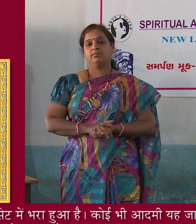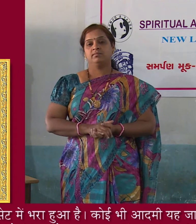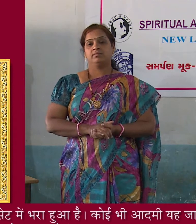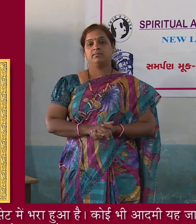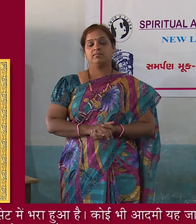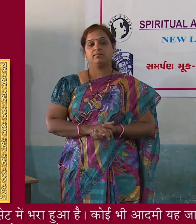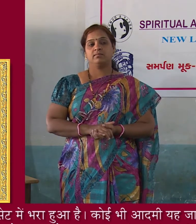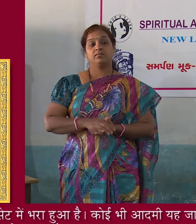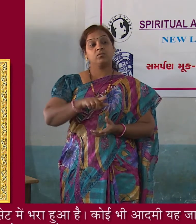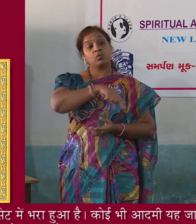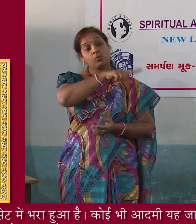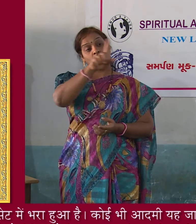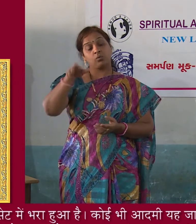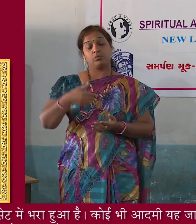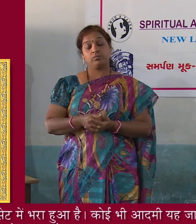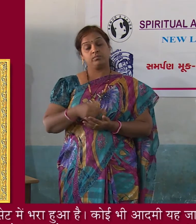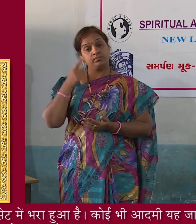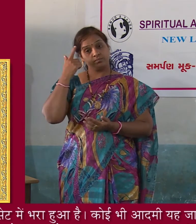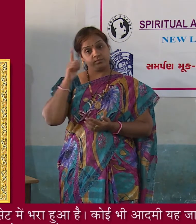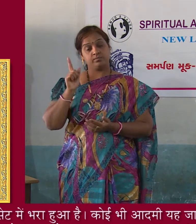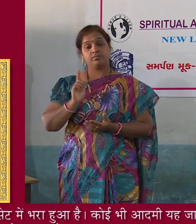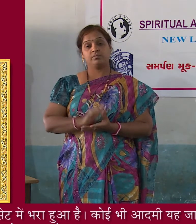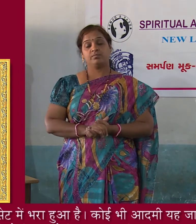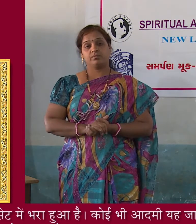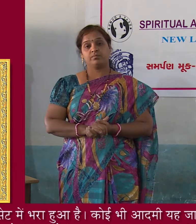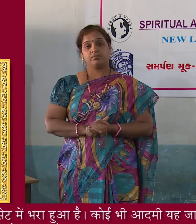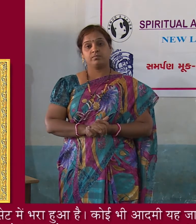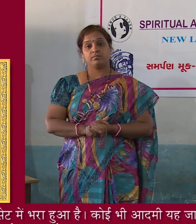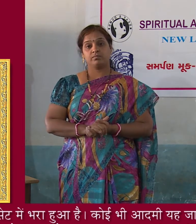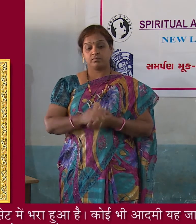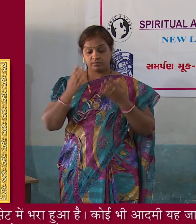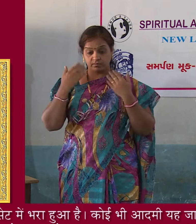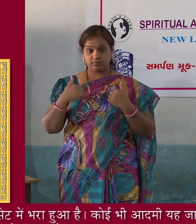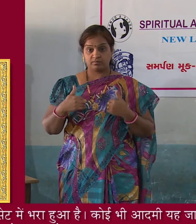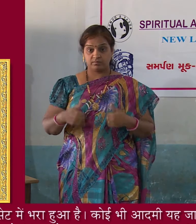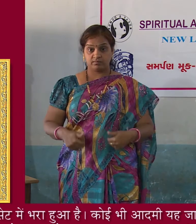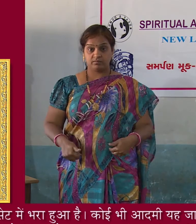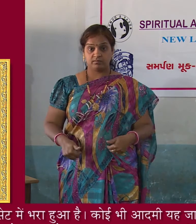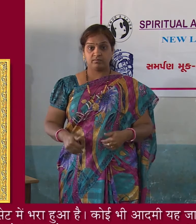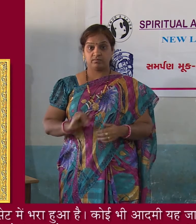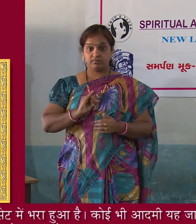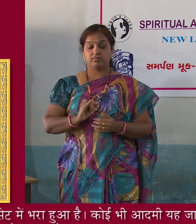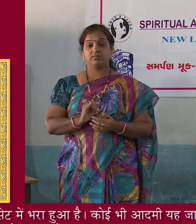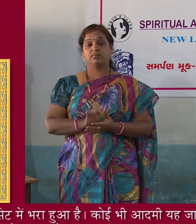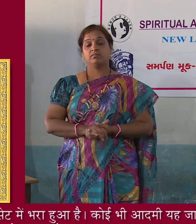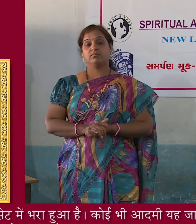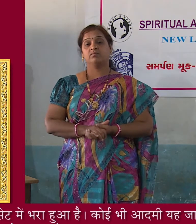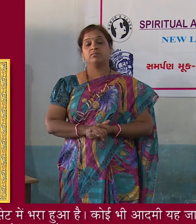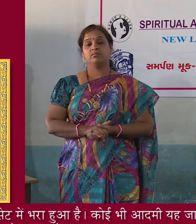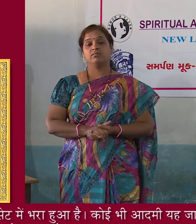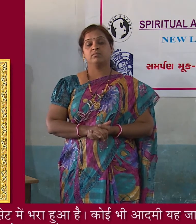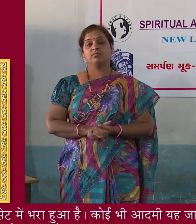कोई भी आदमी ये जानता है कि जो कुछ भरा हुआ है वो कैसेट में है, लेकिन